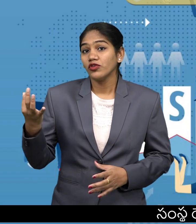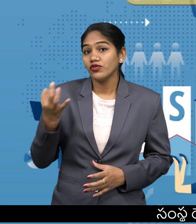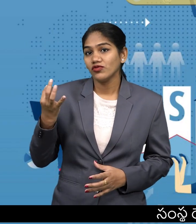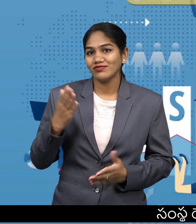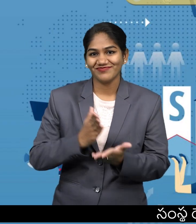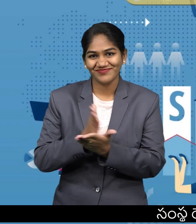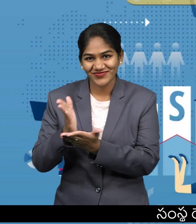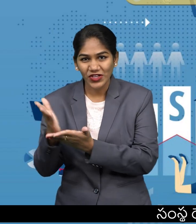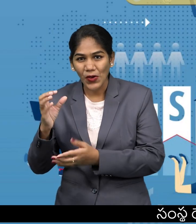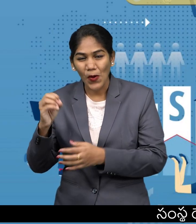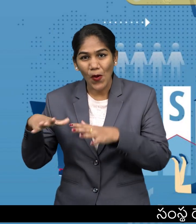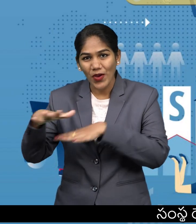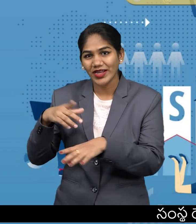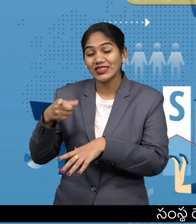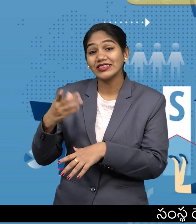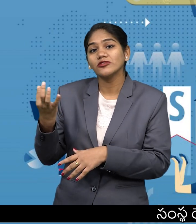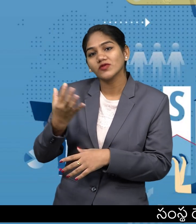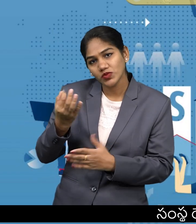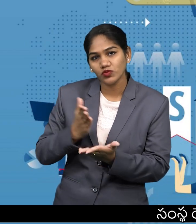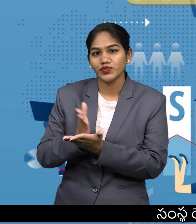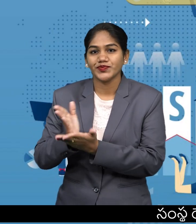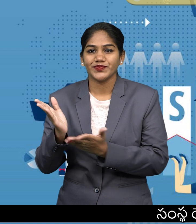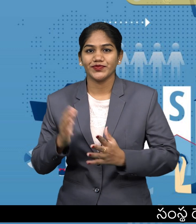సంస్థ యొక్క కొత్త రూపాలు